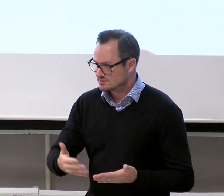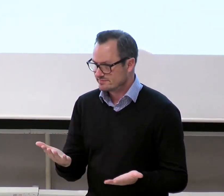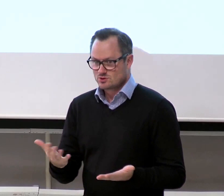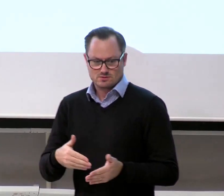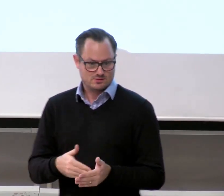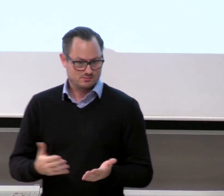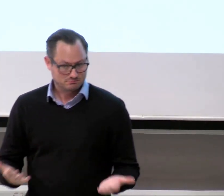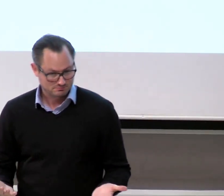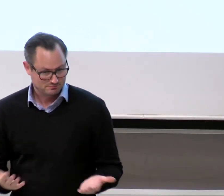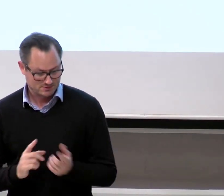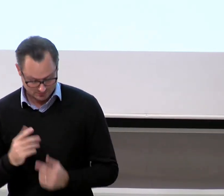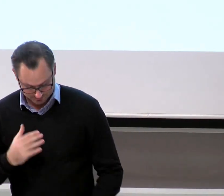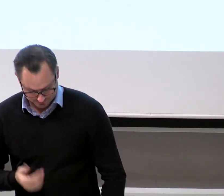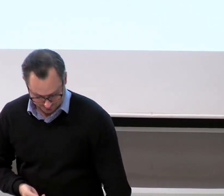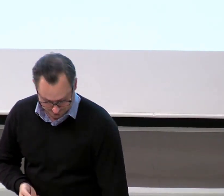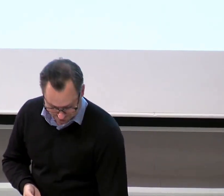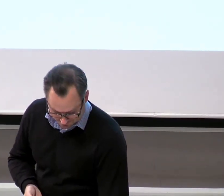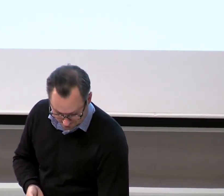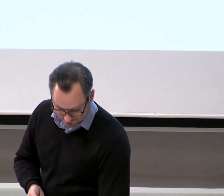Vad lär man sig av att titta på de här texterna?